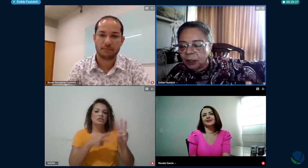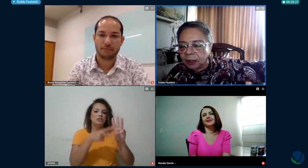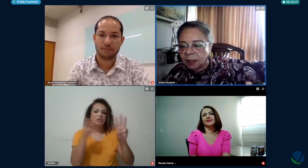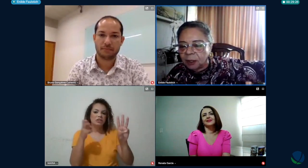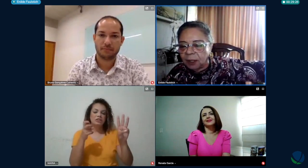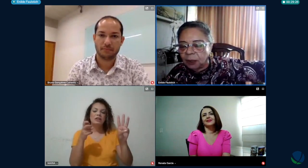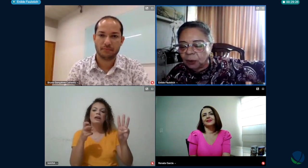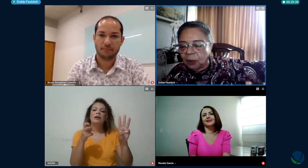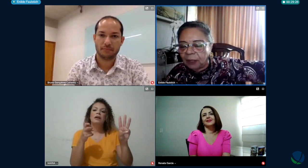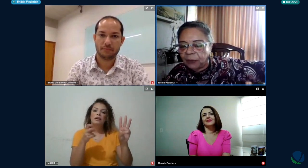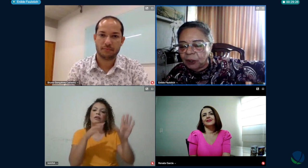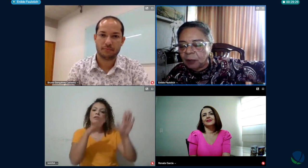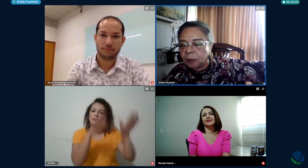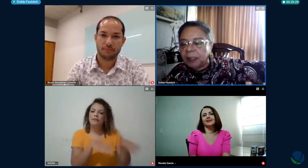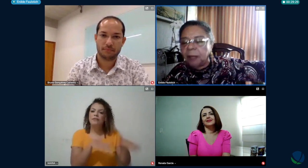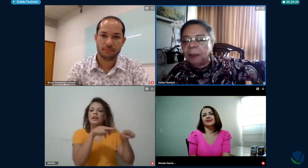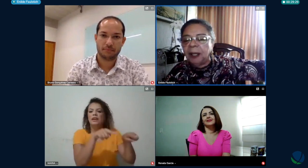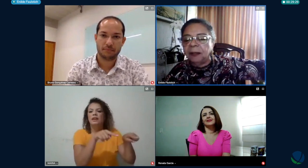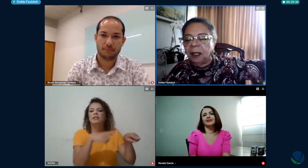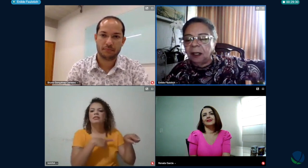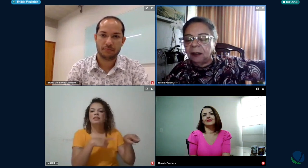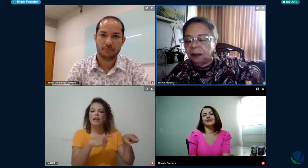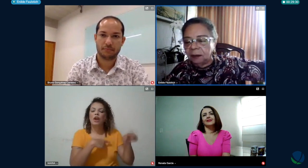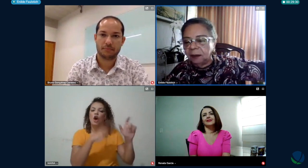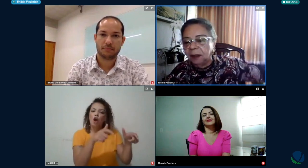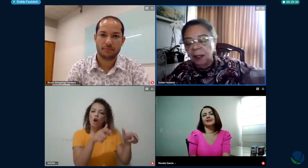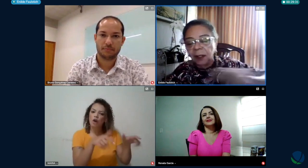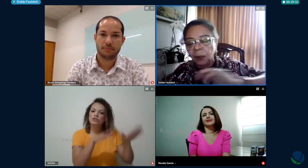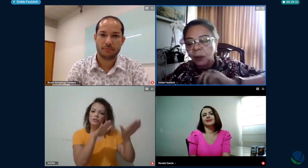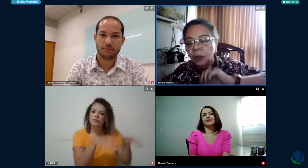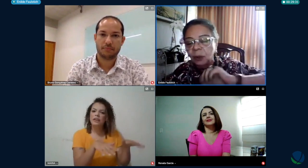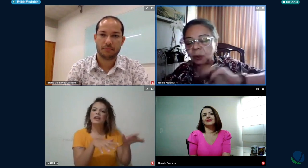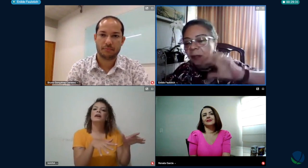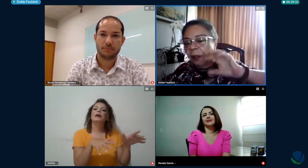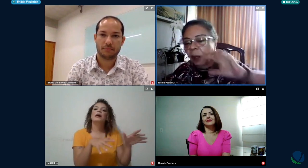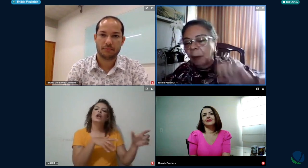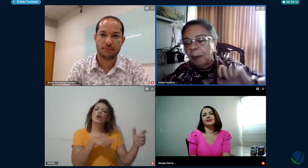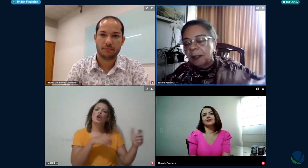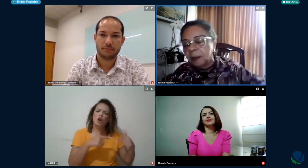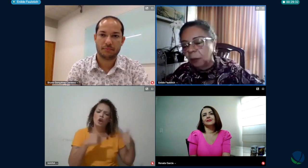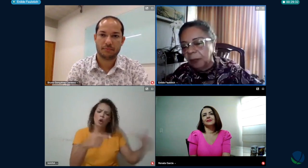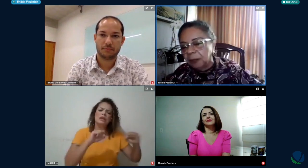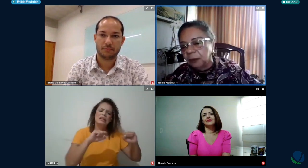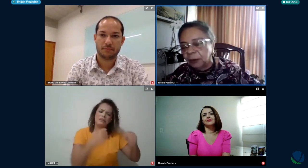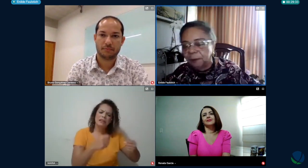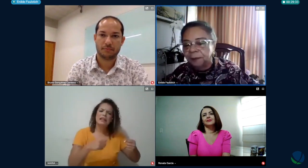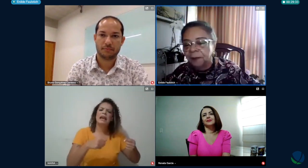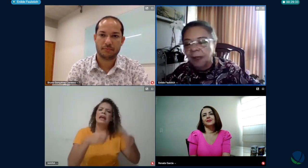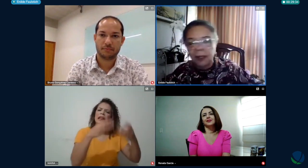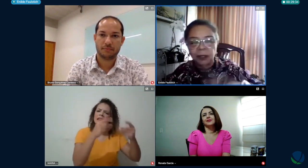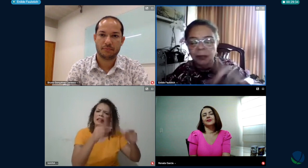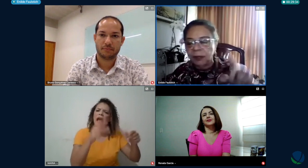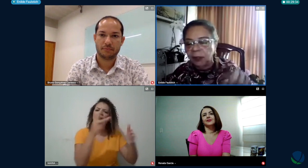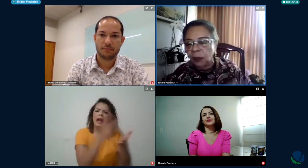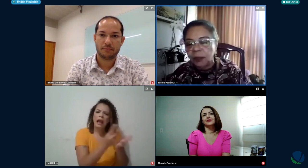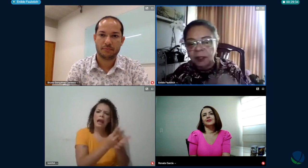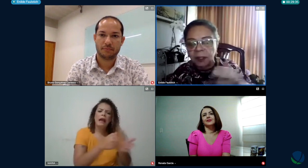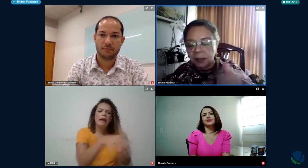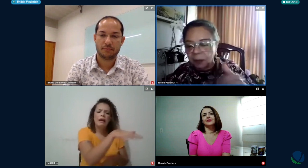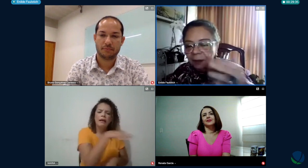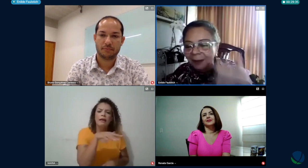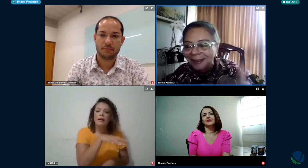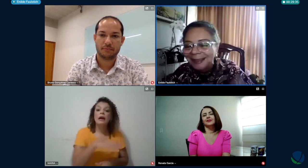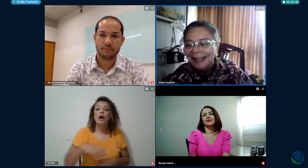comunidade indígena tem seu território lá fechado, briga pela terra. Os surdos normalmente são urbanos, eles estão entre